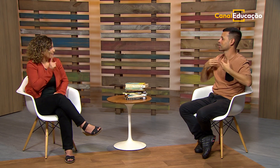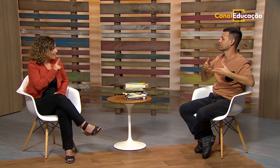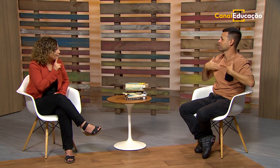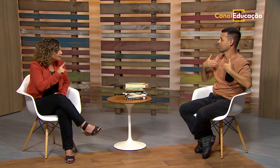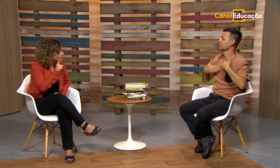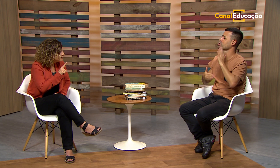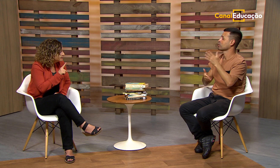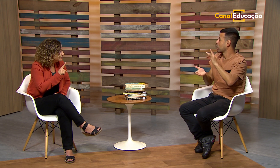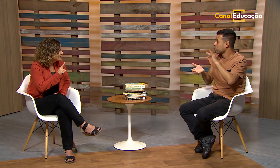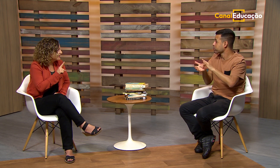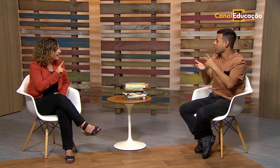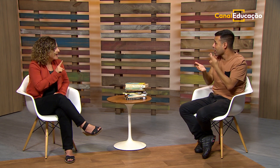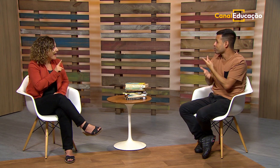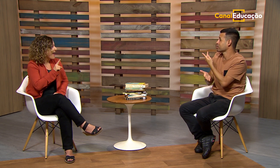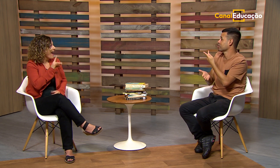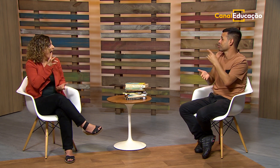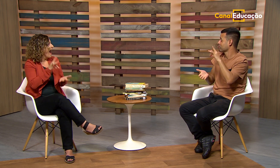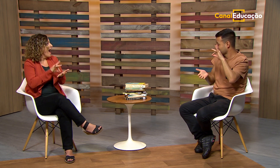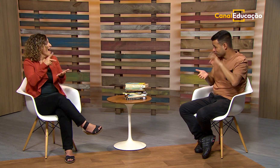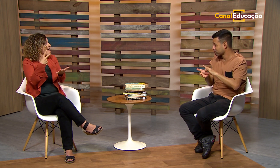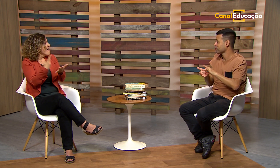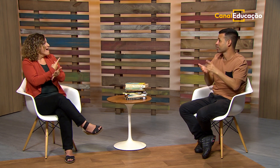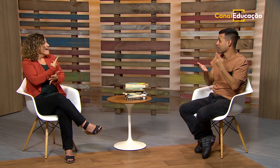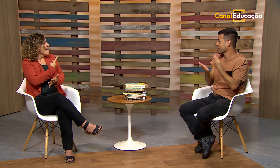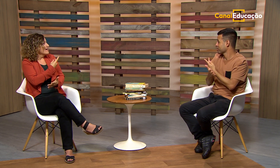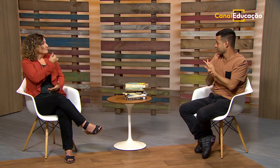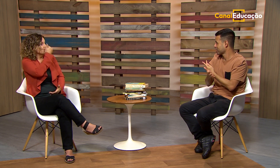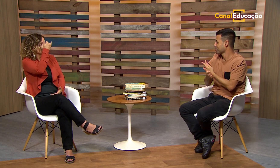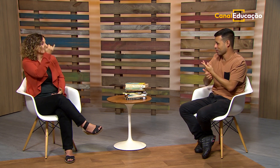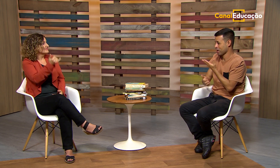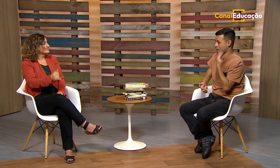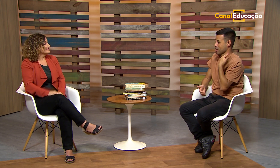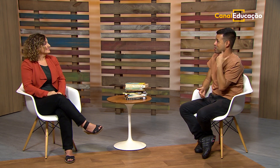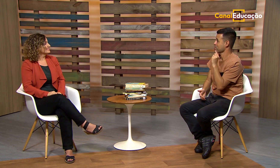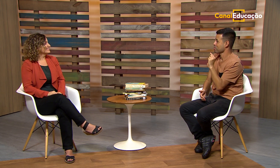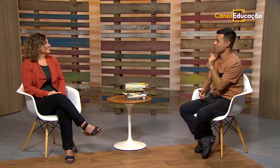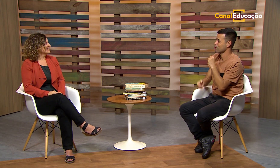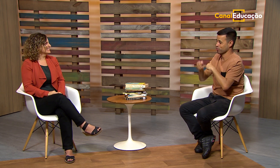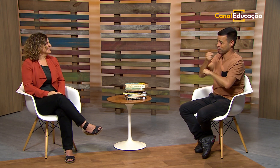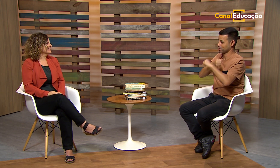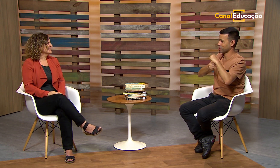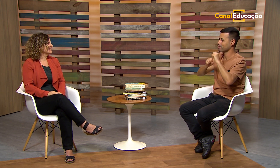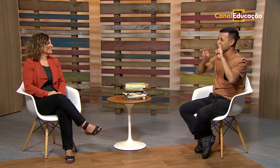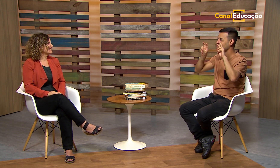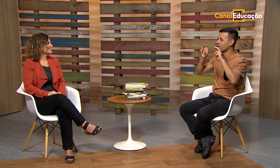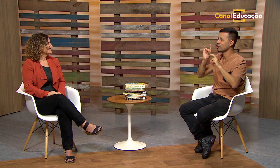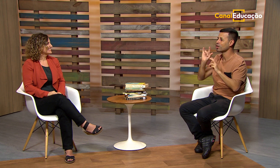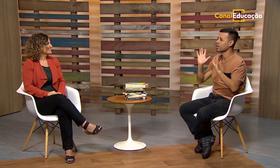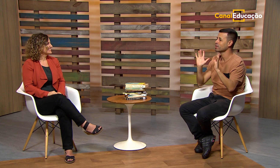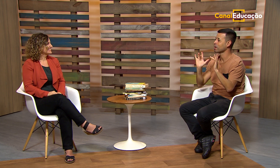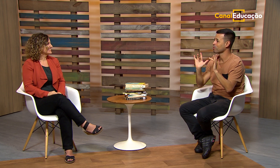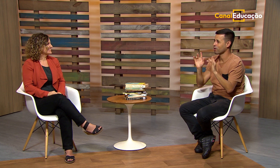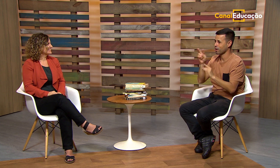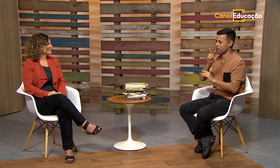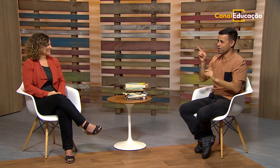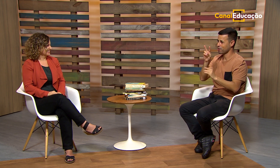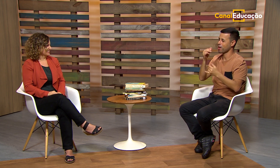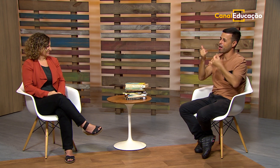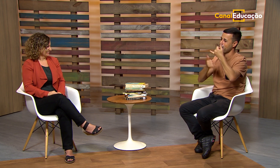durante a live. De propósito ou de verdade? De verdade mesmo. Sim, teve uma live que eu fiz com um casal de namorados